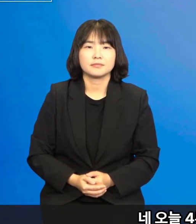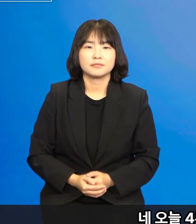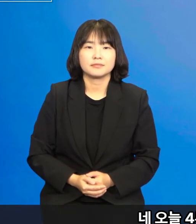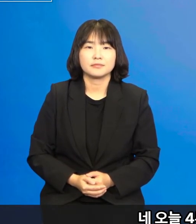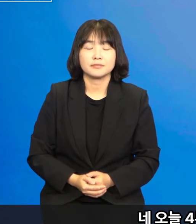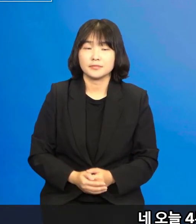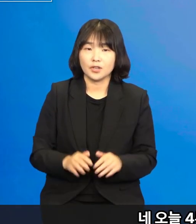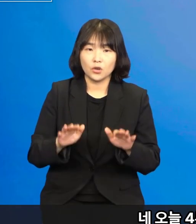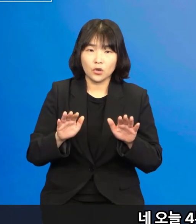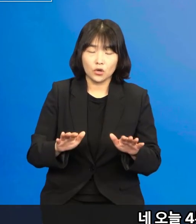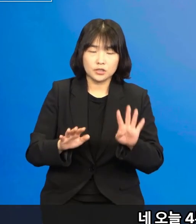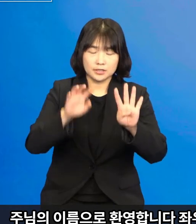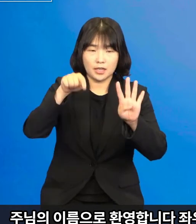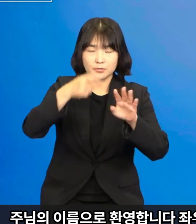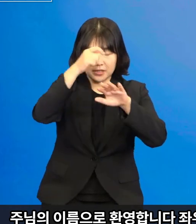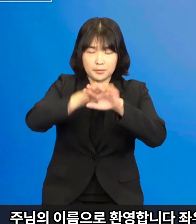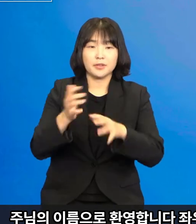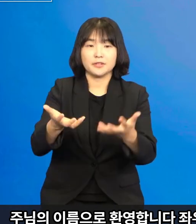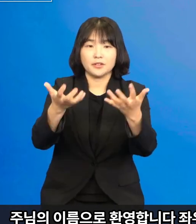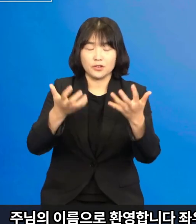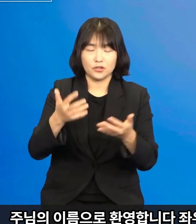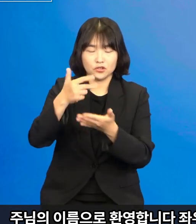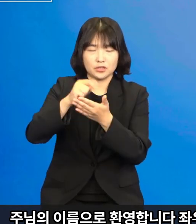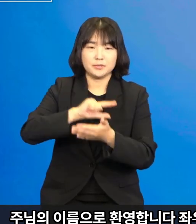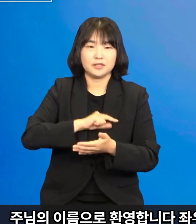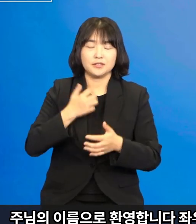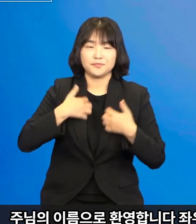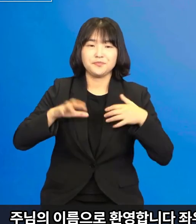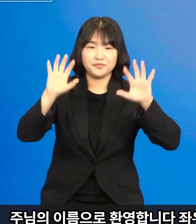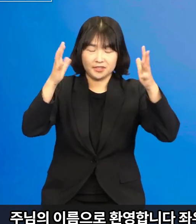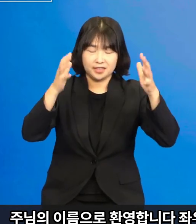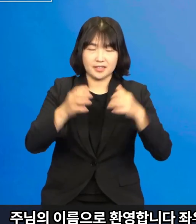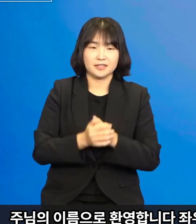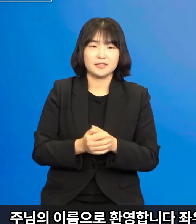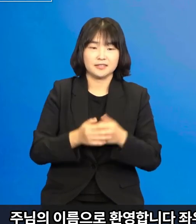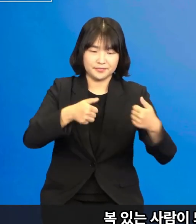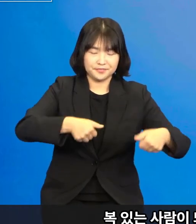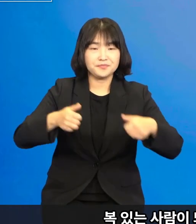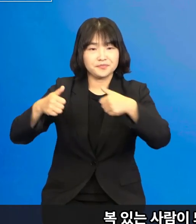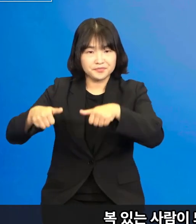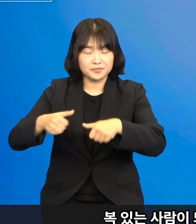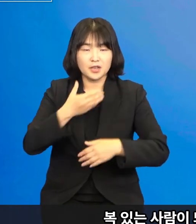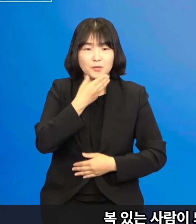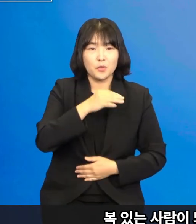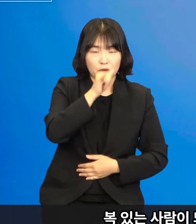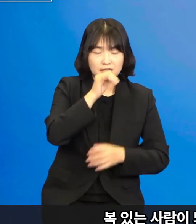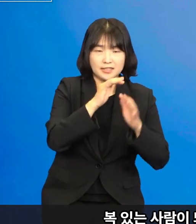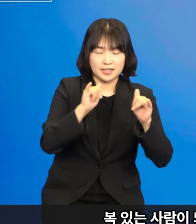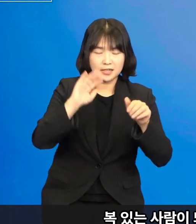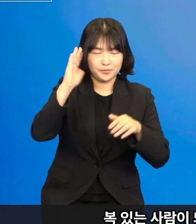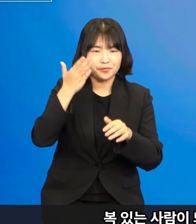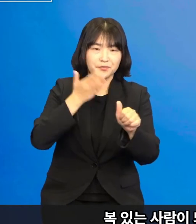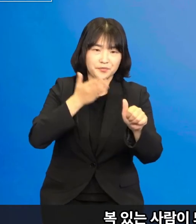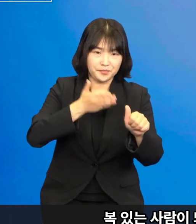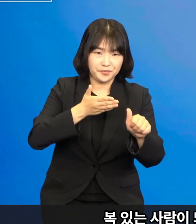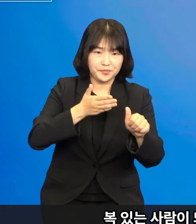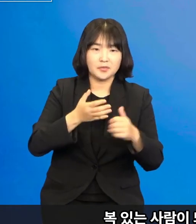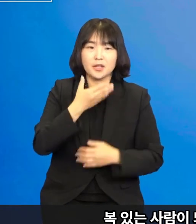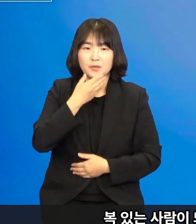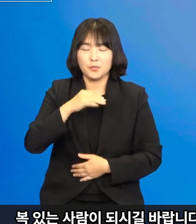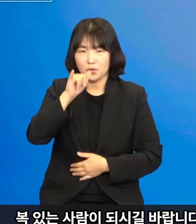네, 오늘 사부 예배 오신 여러분들 주님의 이름으로 환영합니다. 우리 좌우에 앞뒤에 계신 분들에게 인사하겠습니다. 복 있는 사람이 되십시오.